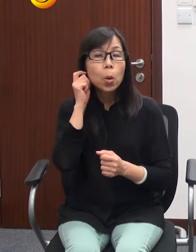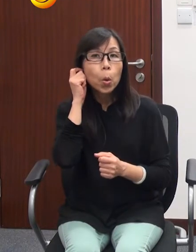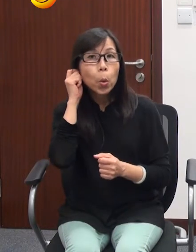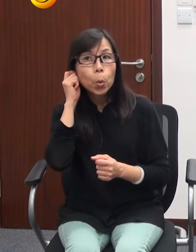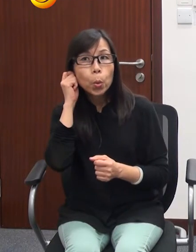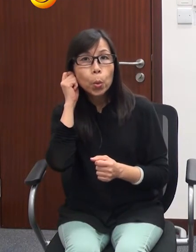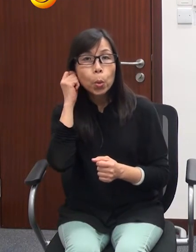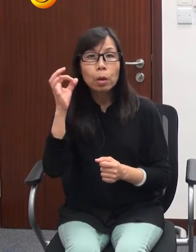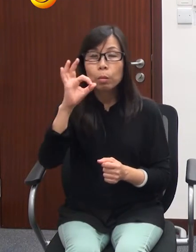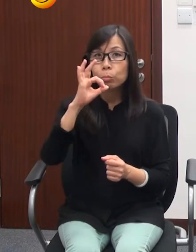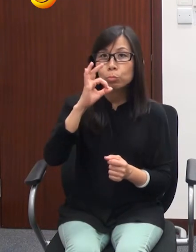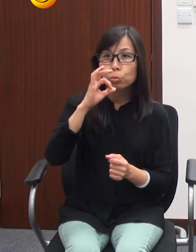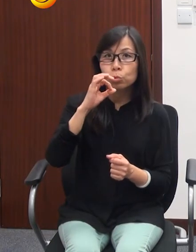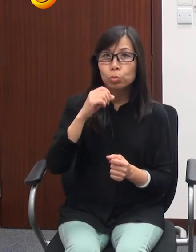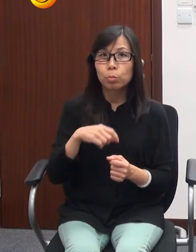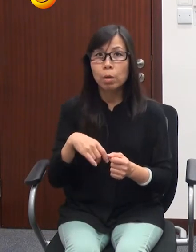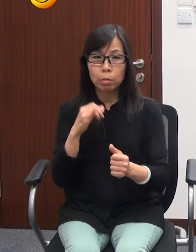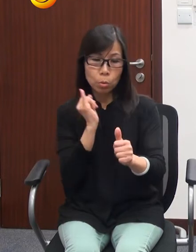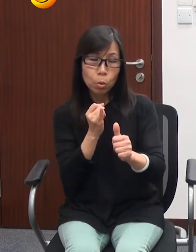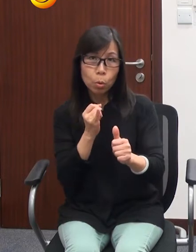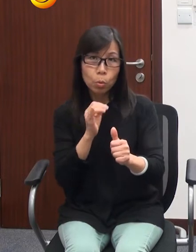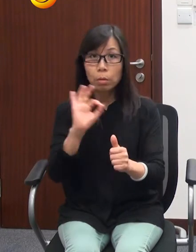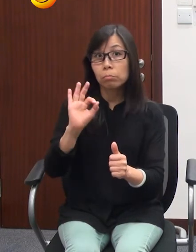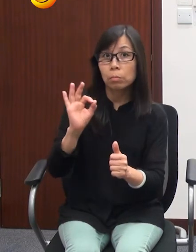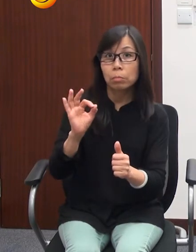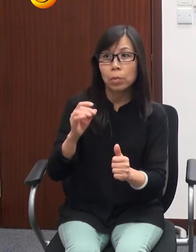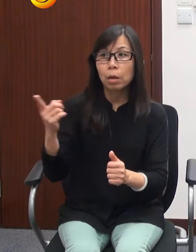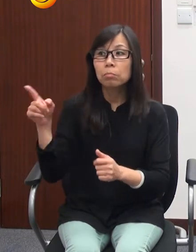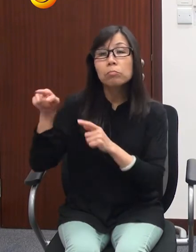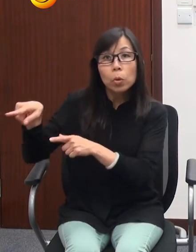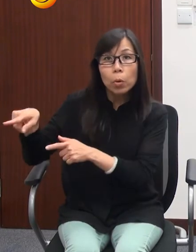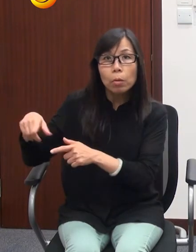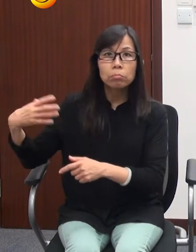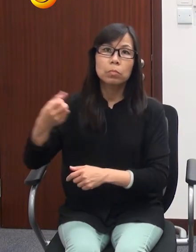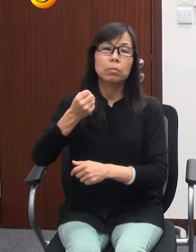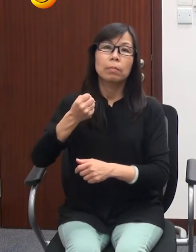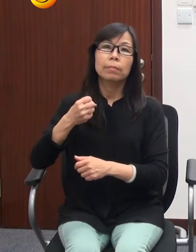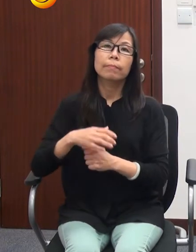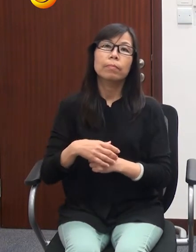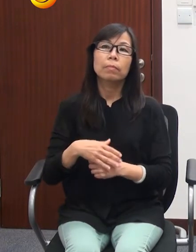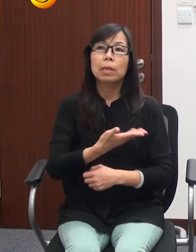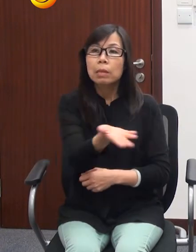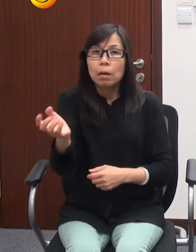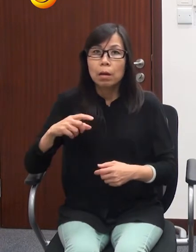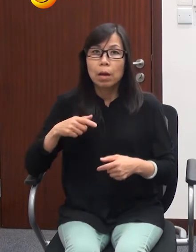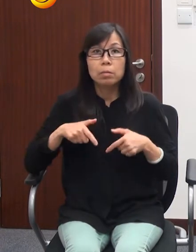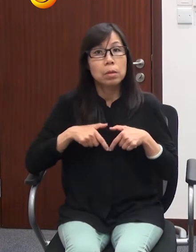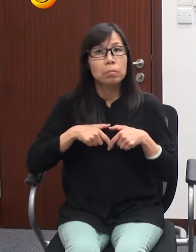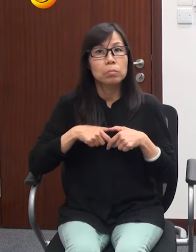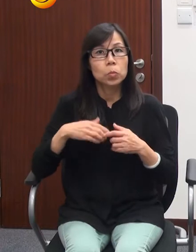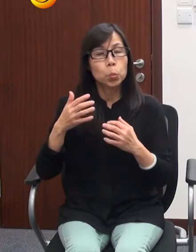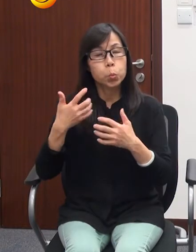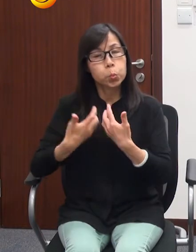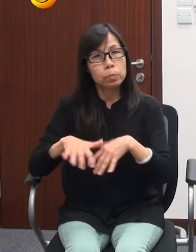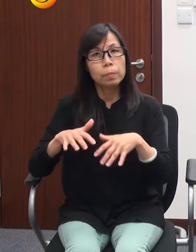告就任佢揸 fit 嘅，咁即係當然係。大家心裏有數啦，係咪啊？即係佢自己本身都係一個